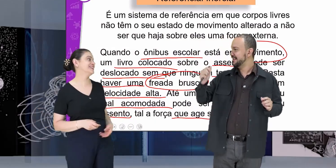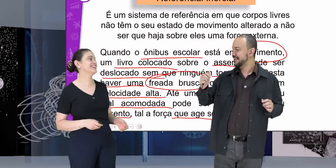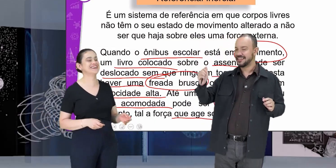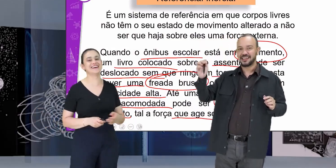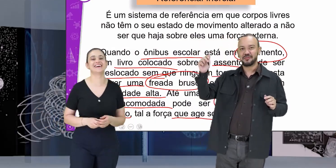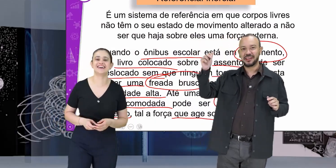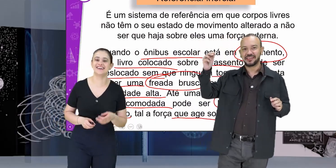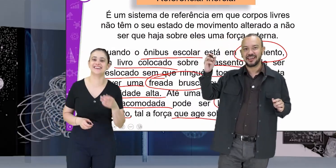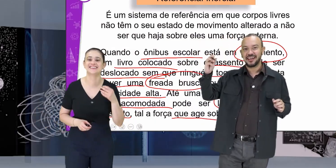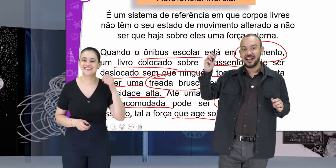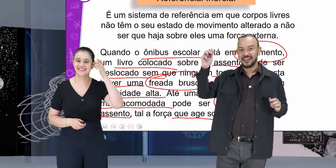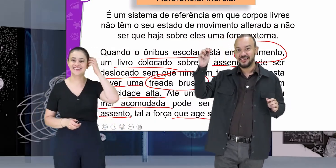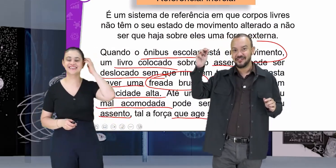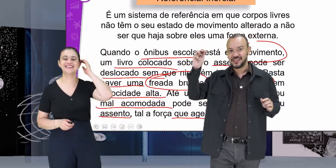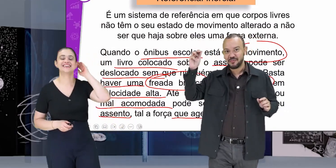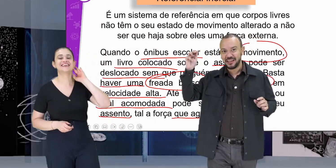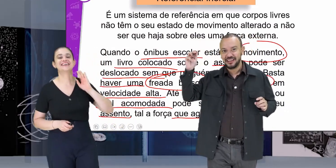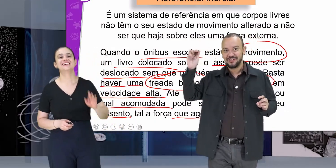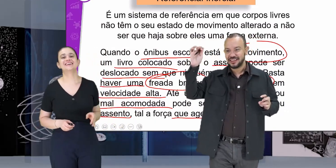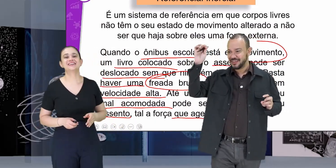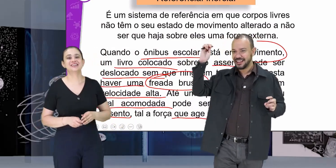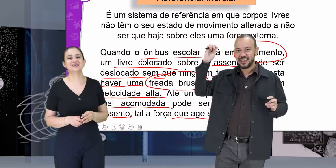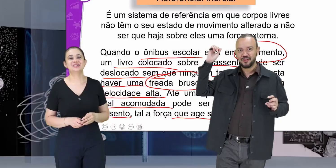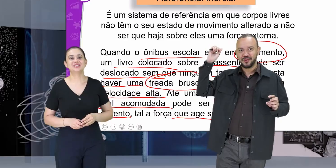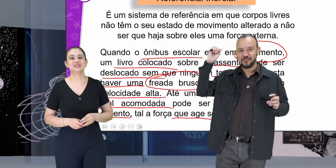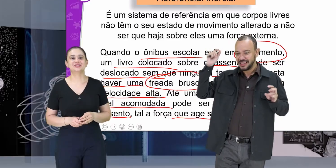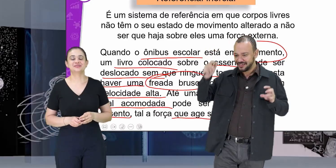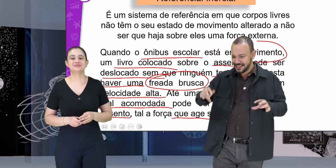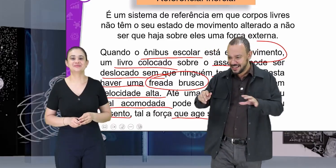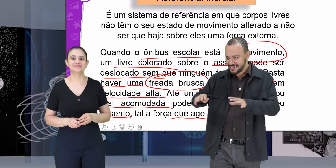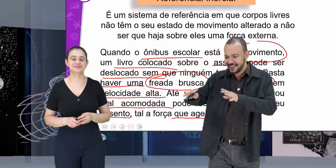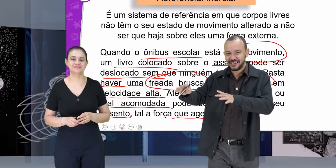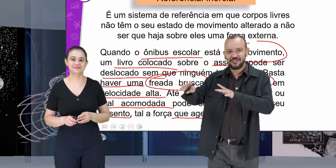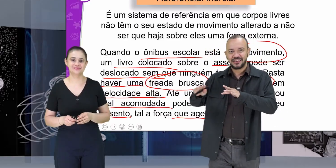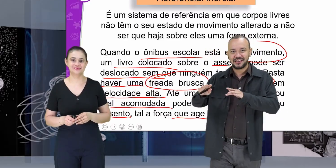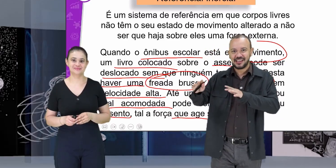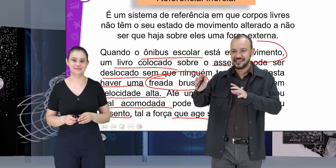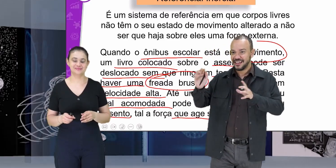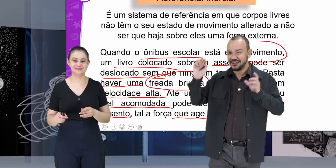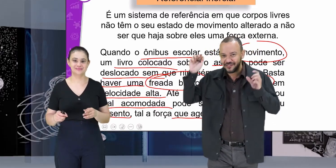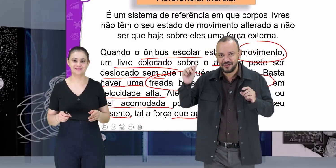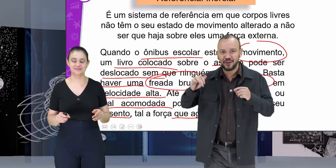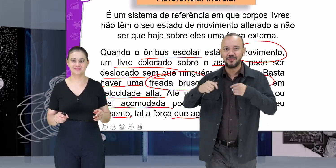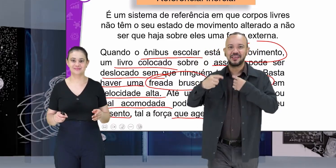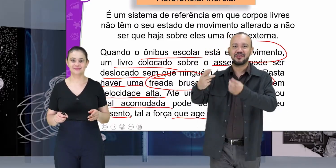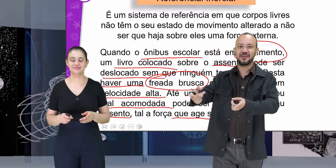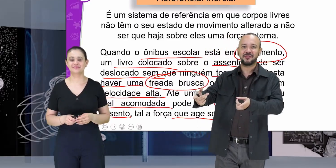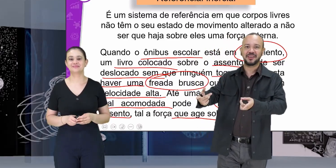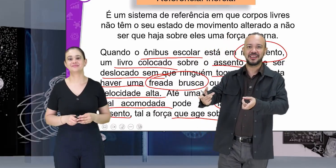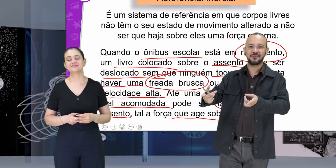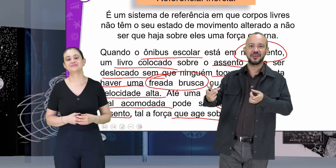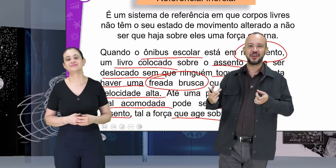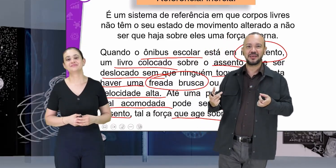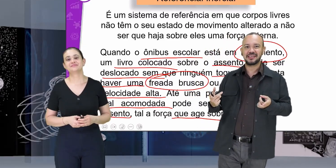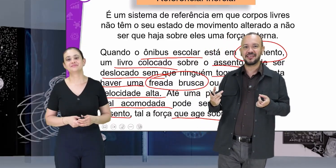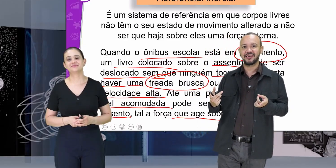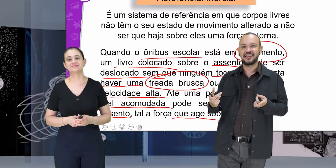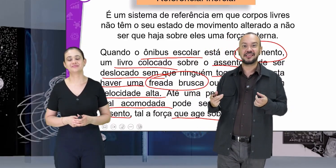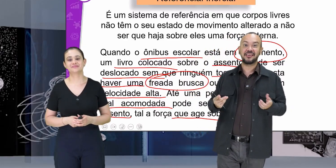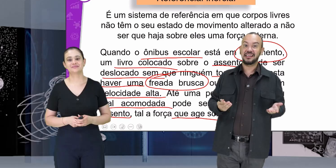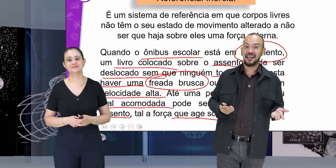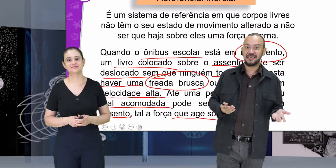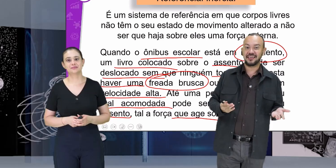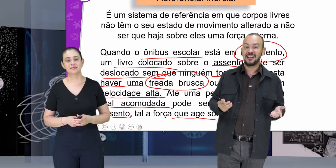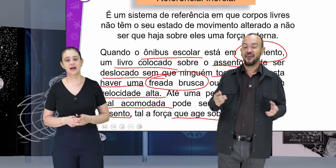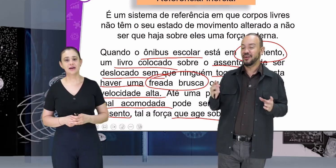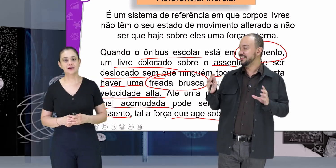amarelo. Exatamente. Aquele ônibus amarelinho, tu vai ter aquele momento em que a estrada pode estar assim, aí, opa, aí tu vai pra frente. Poxa, mas isso é o quê?